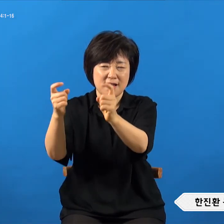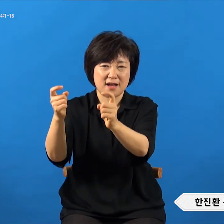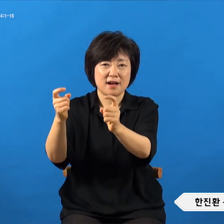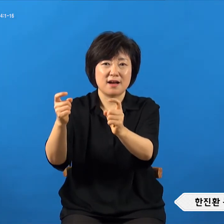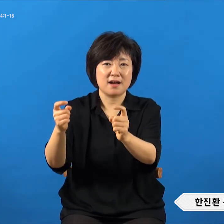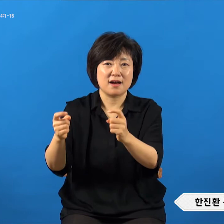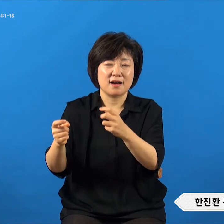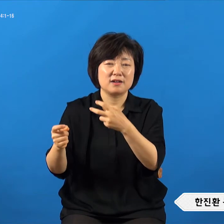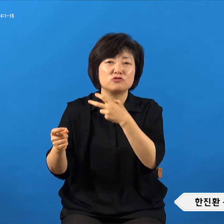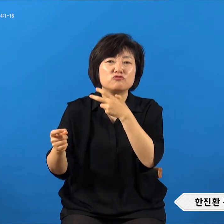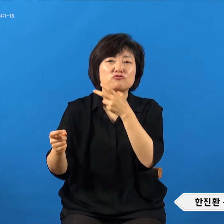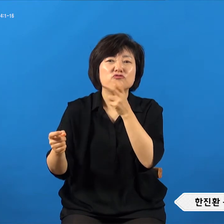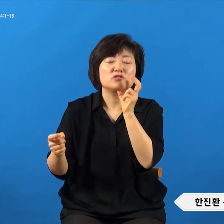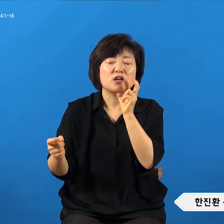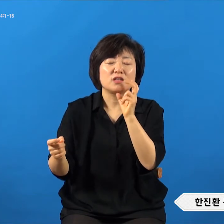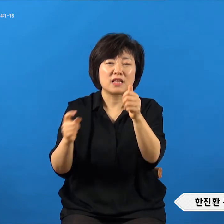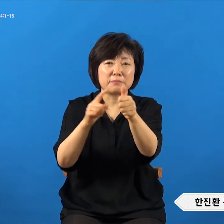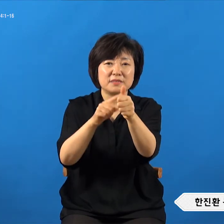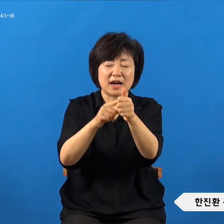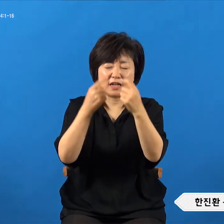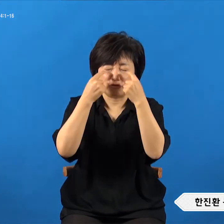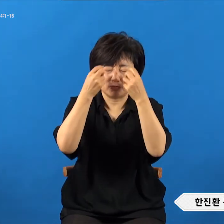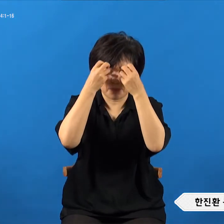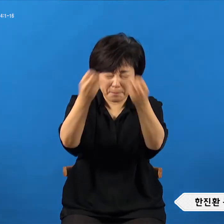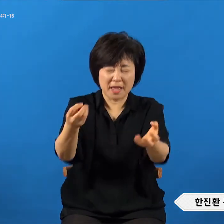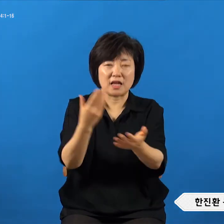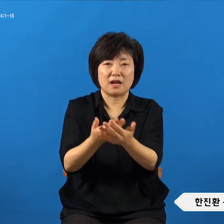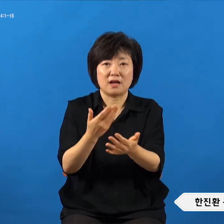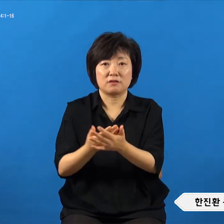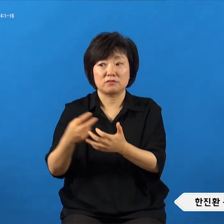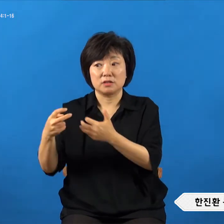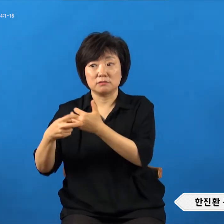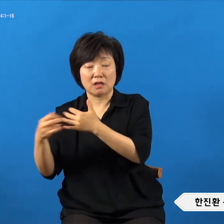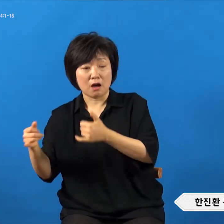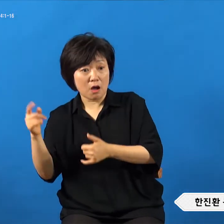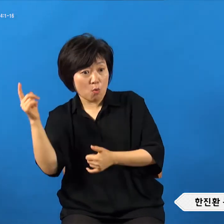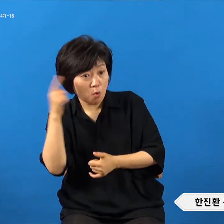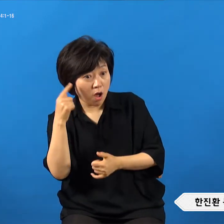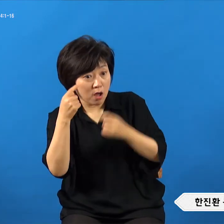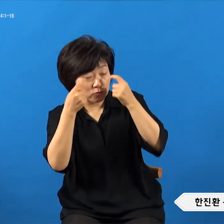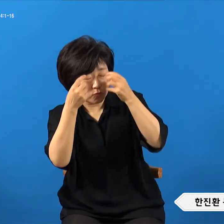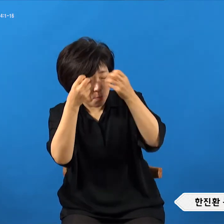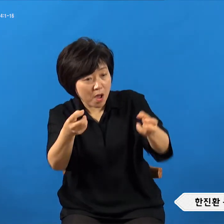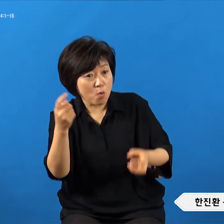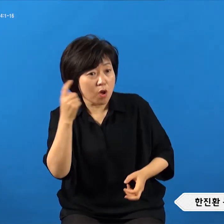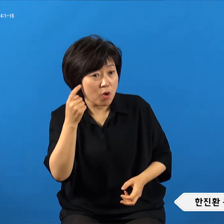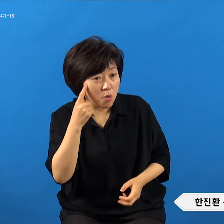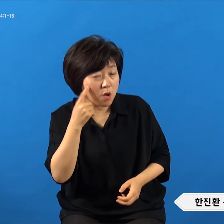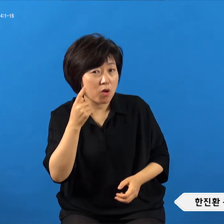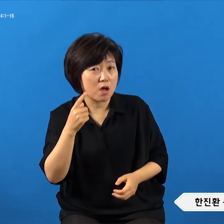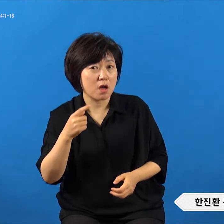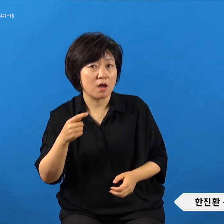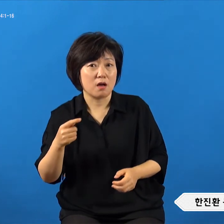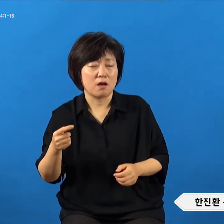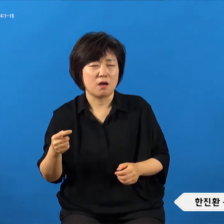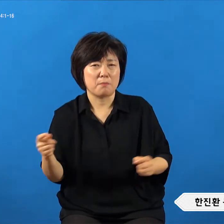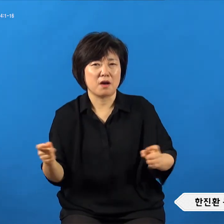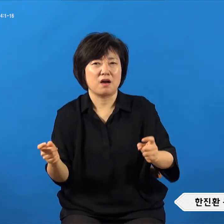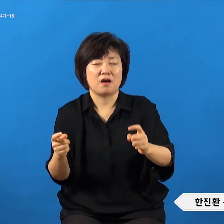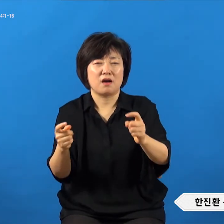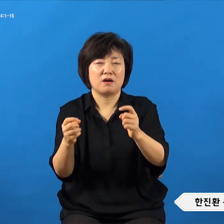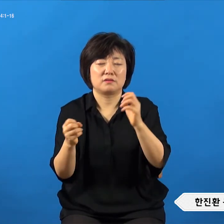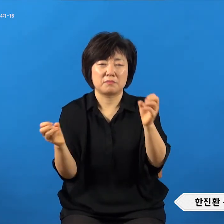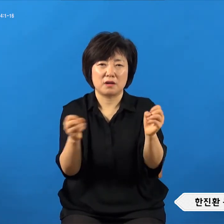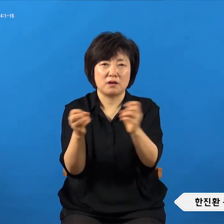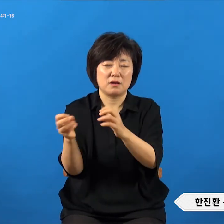남자가 눈을 빼달라고 하는데 의사가 멀쩡한 눈을 왜 뽑느냐고 하면서 이제 실랑이가 벌어진